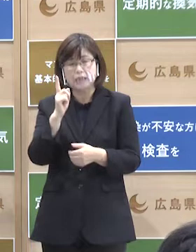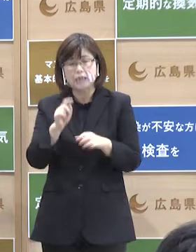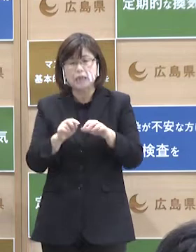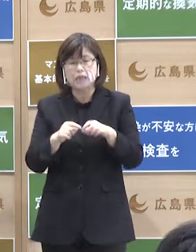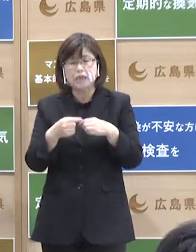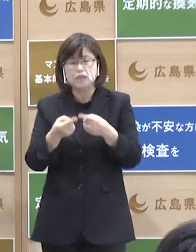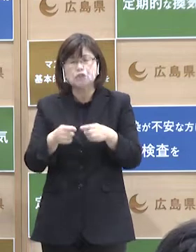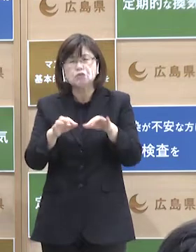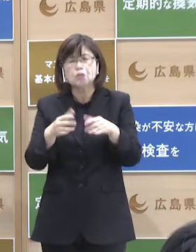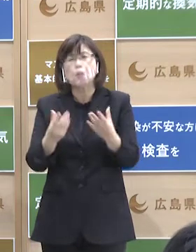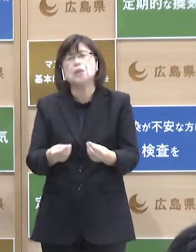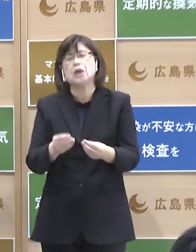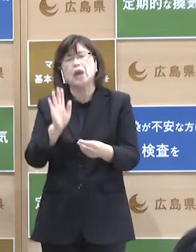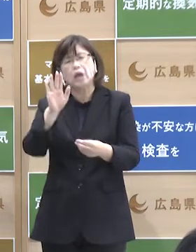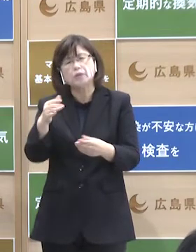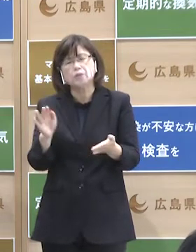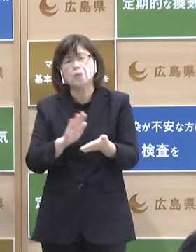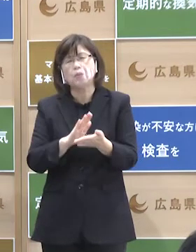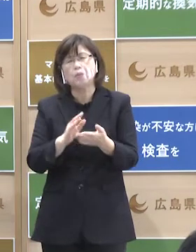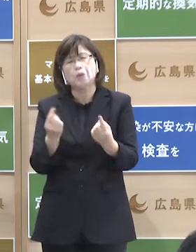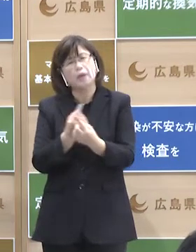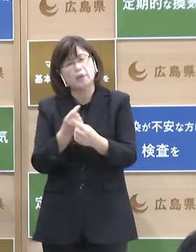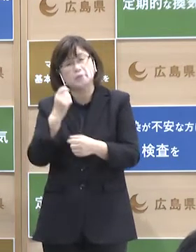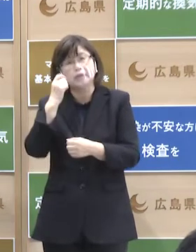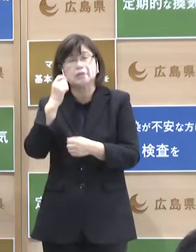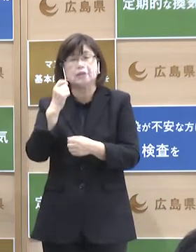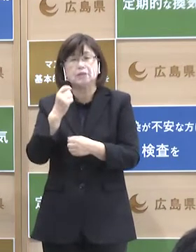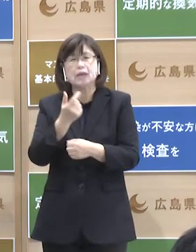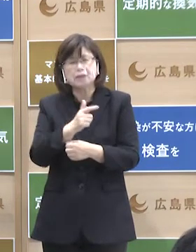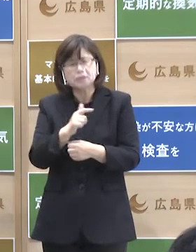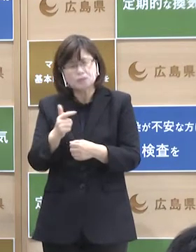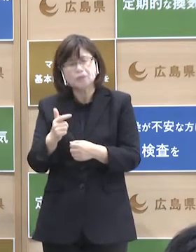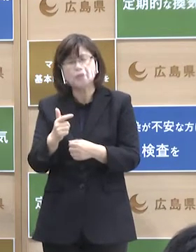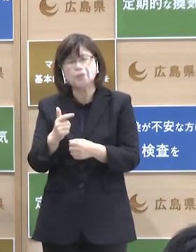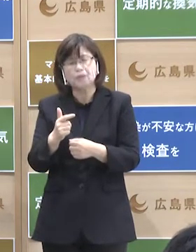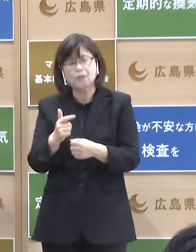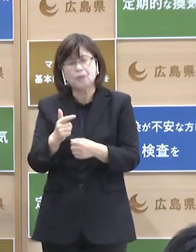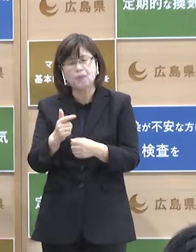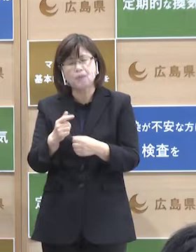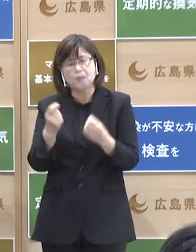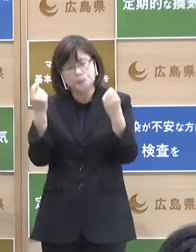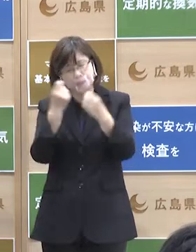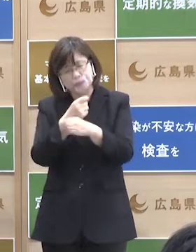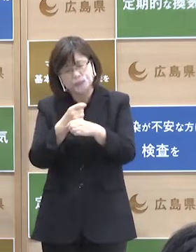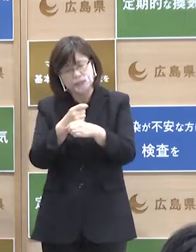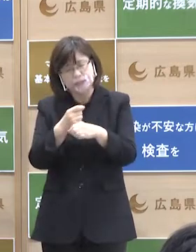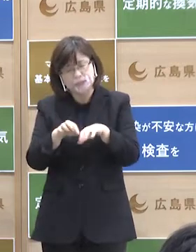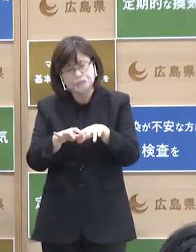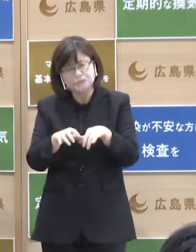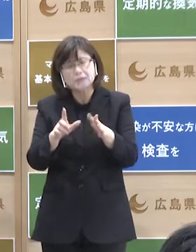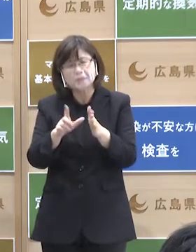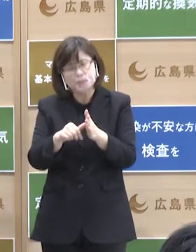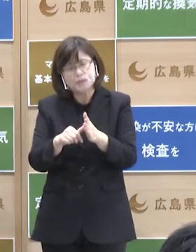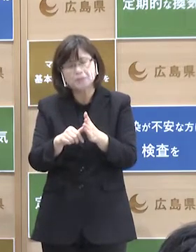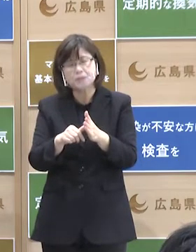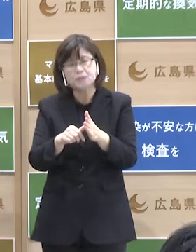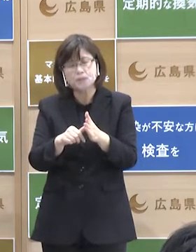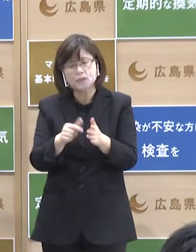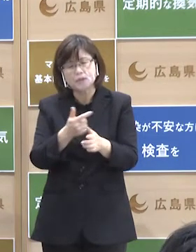とか、こういった課題があるので、入力ミスにも対応できるようにですね、他県も含め